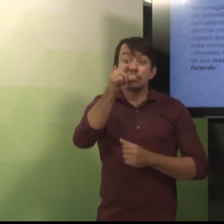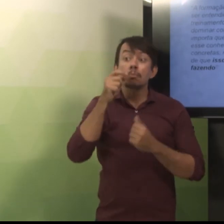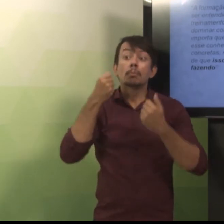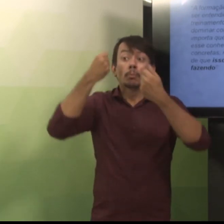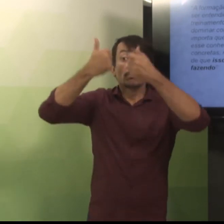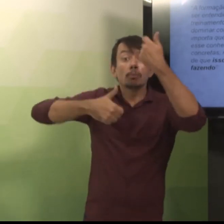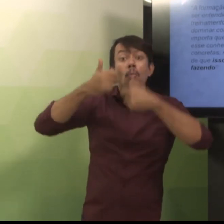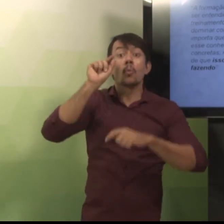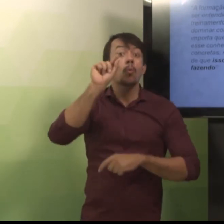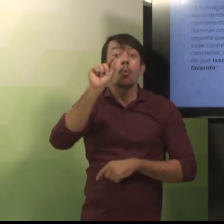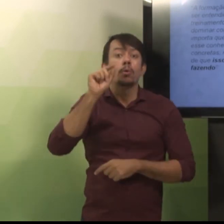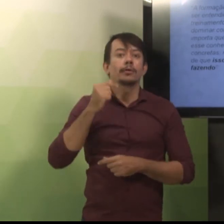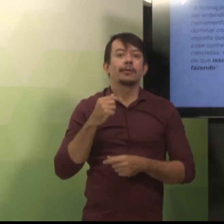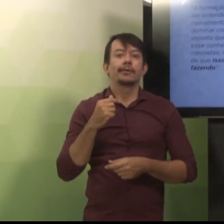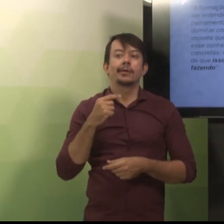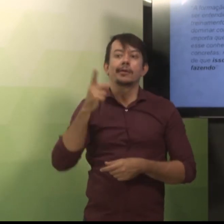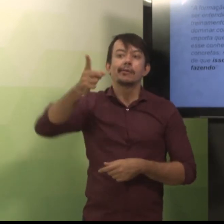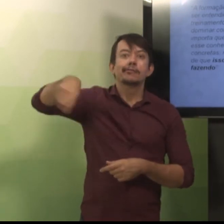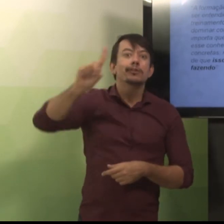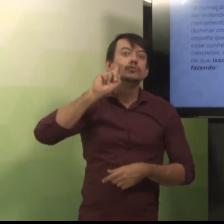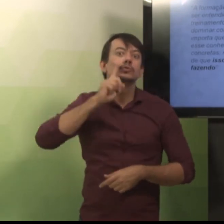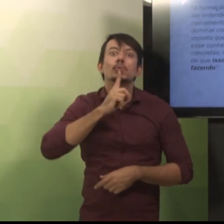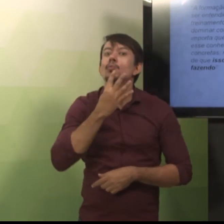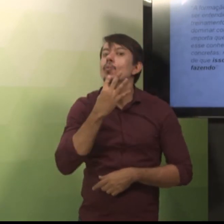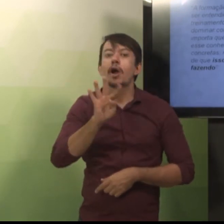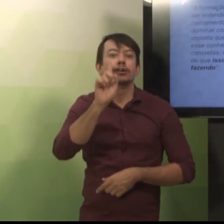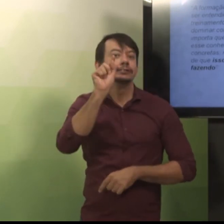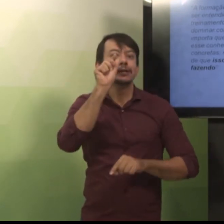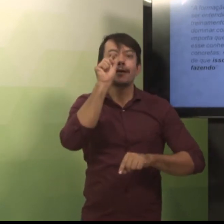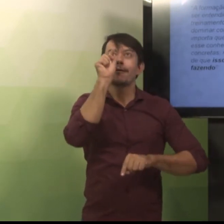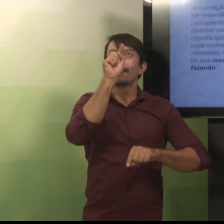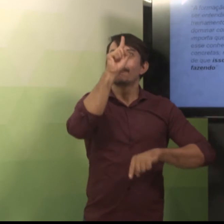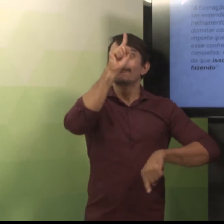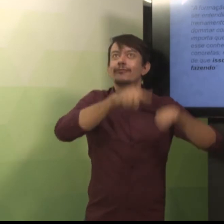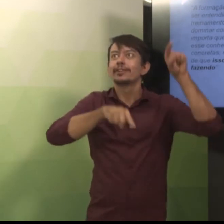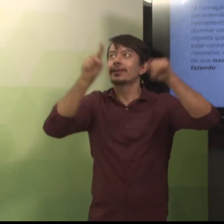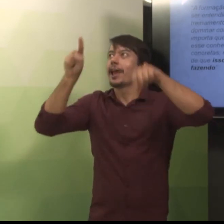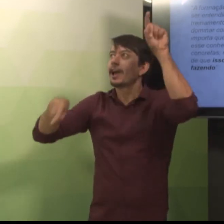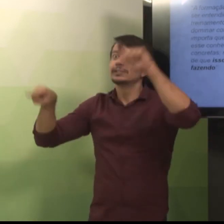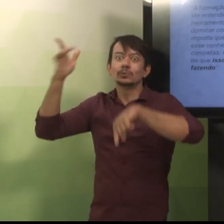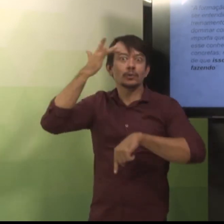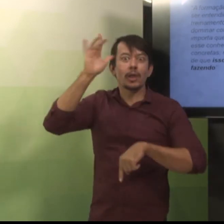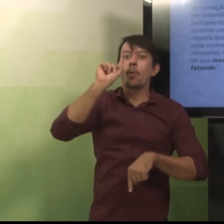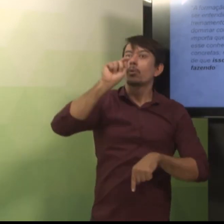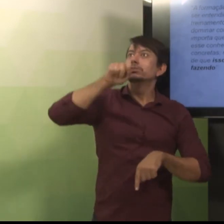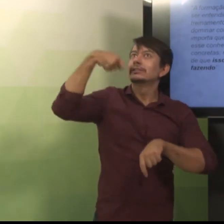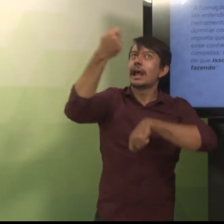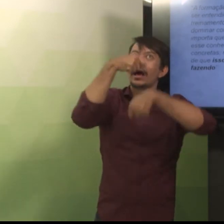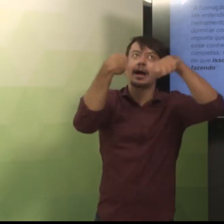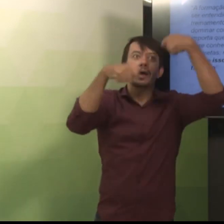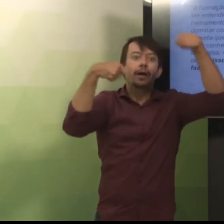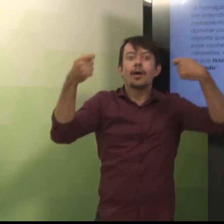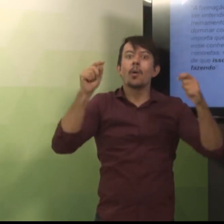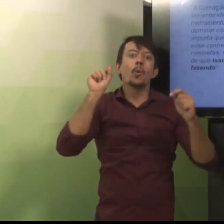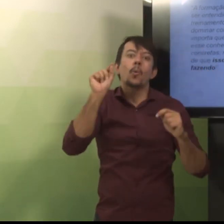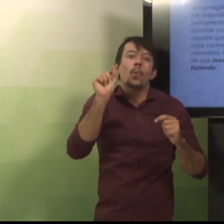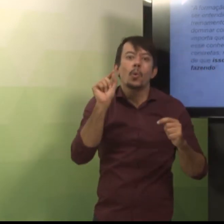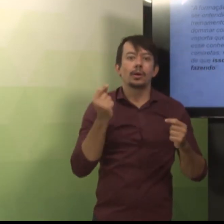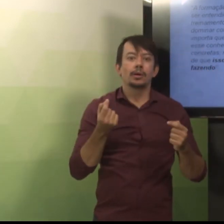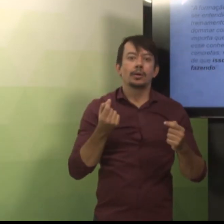possam. É importante você explicar para o surdo algo que ele não conhece, uma variação, sinais. Mas,